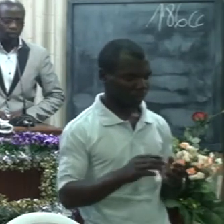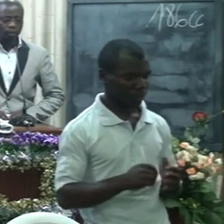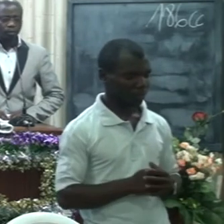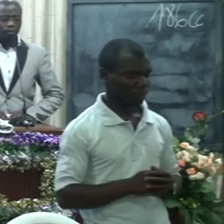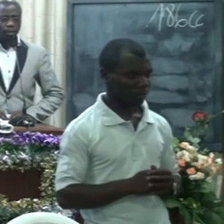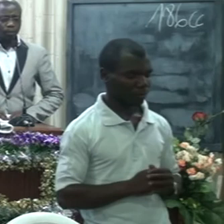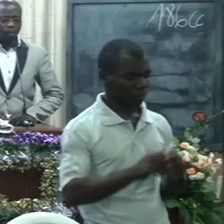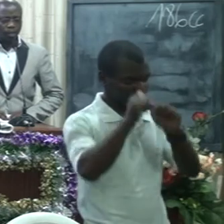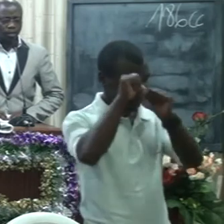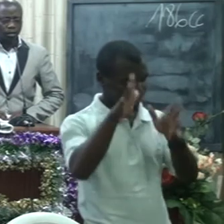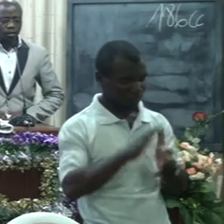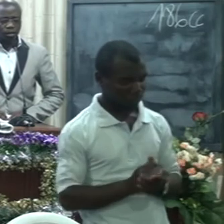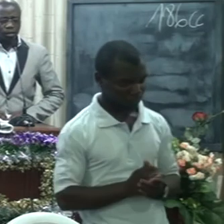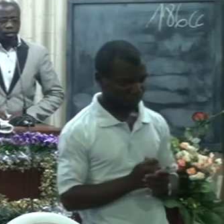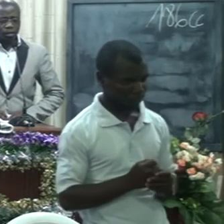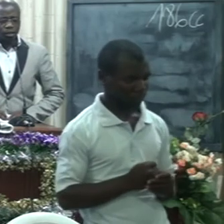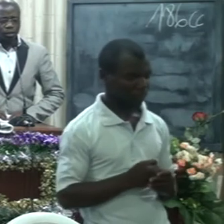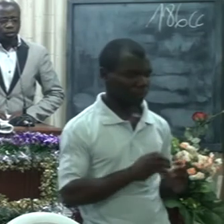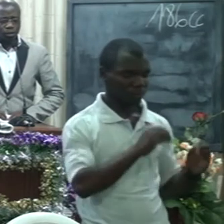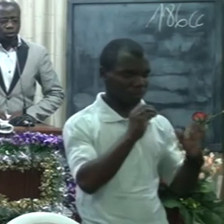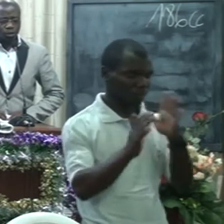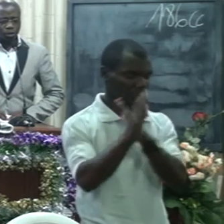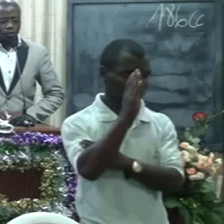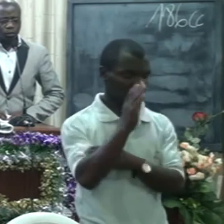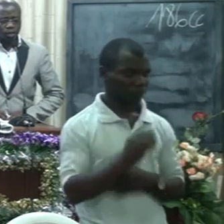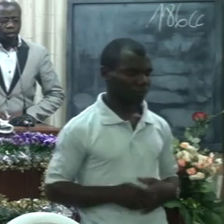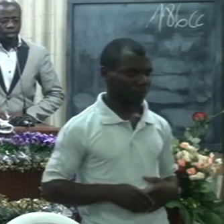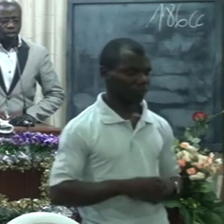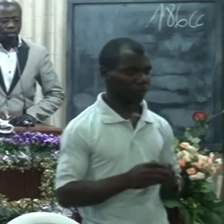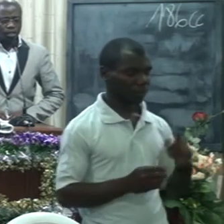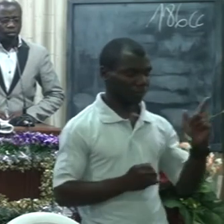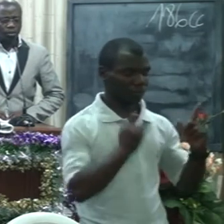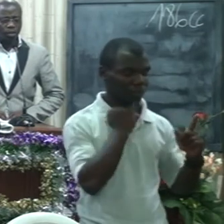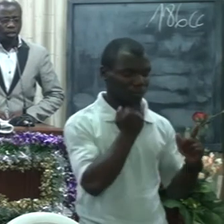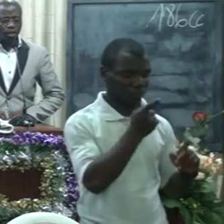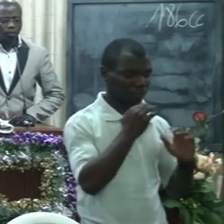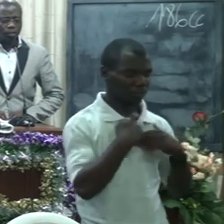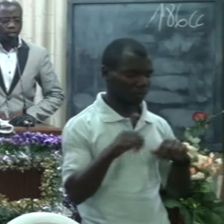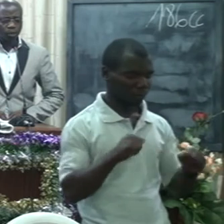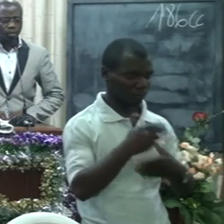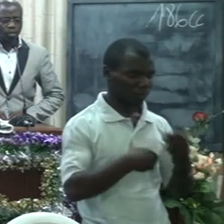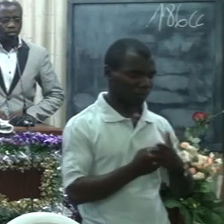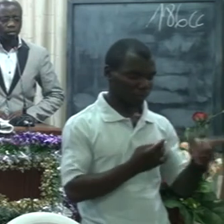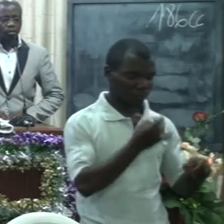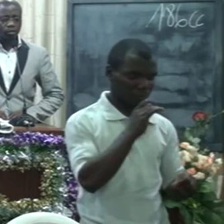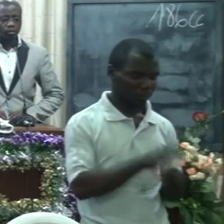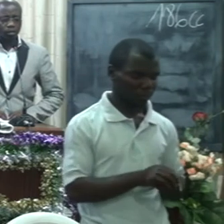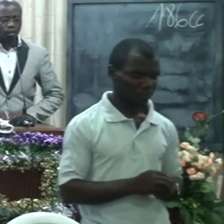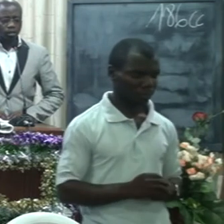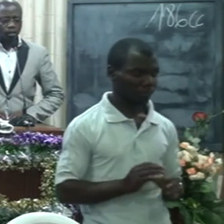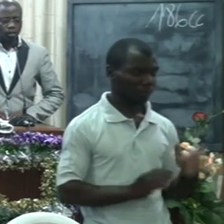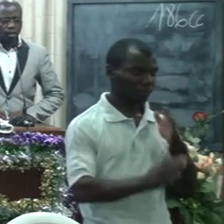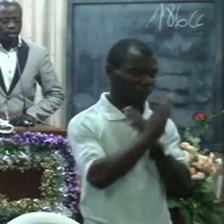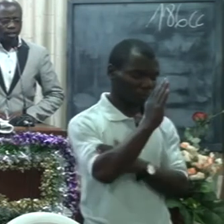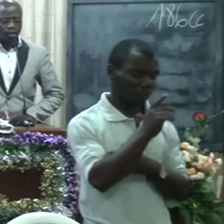Saint-Esprit. Baba, Père, oh Dieu, pale Yerusalemu ulitimiza hiyo ahadi. Tu as accompli cette promesse. Uko